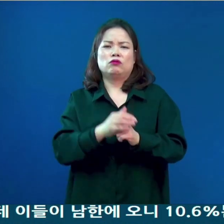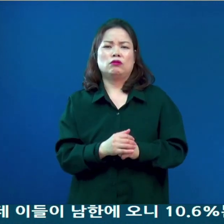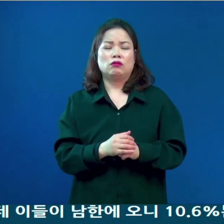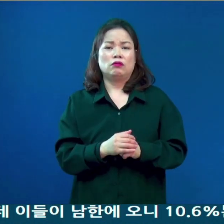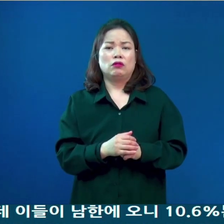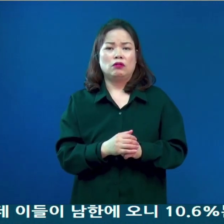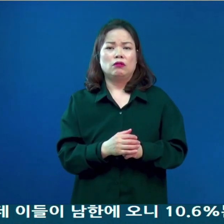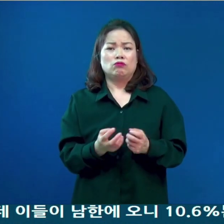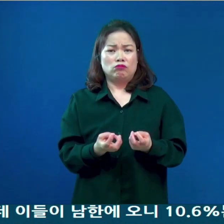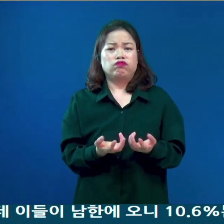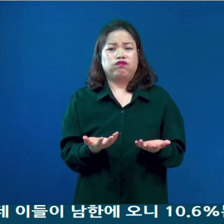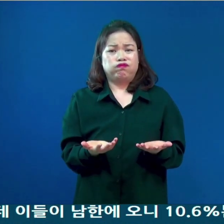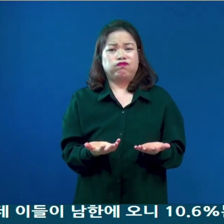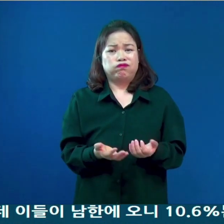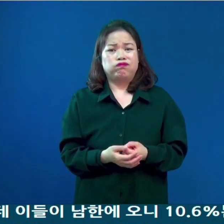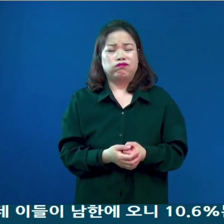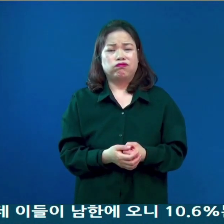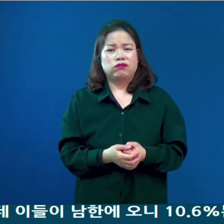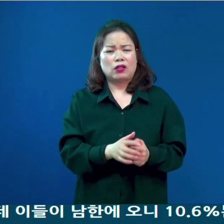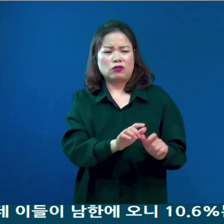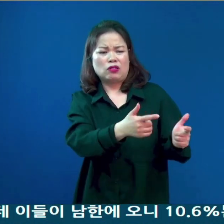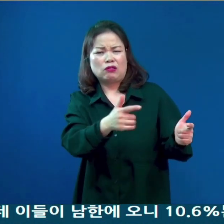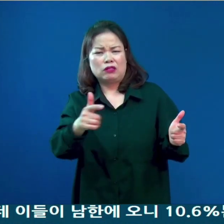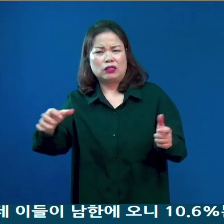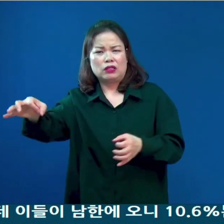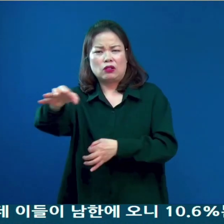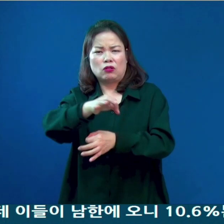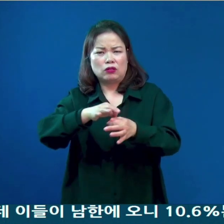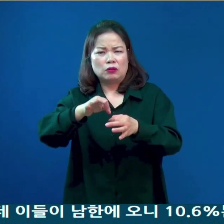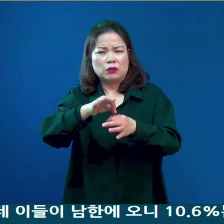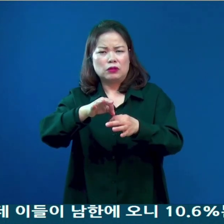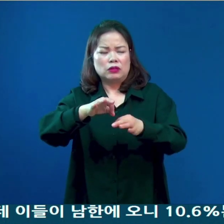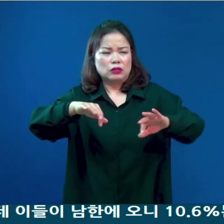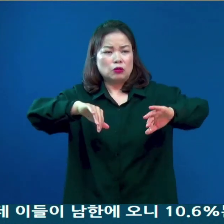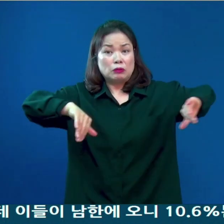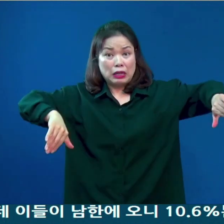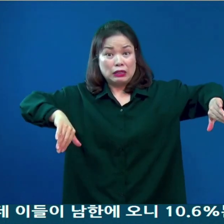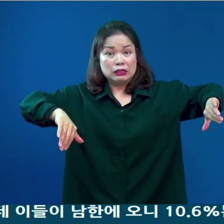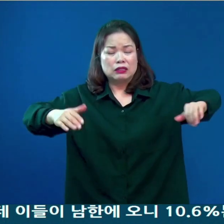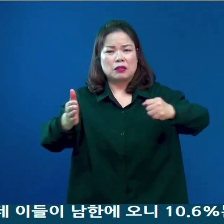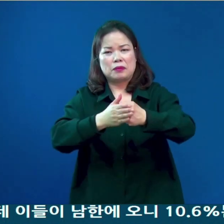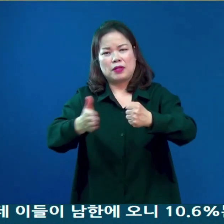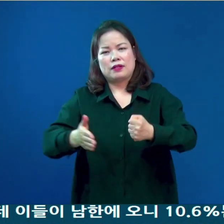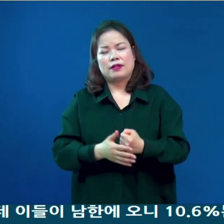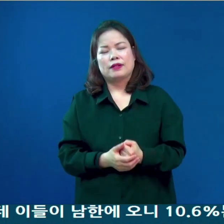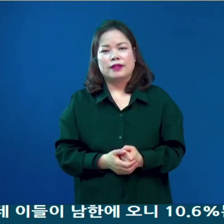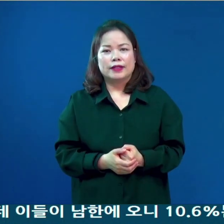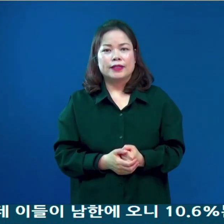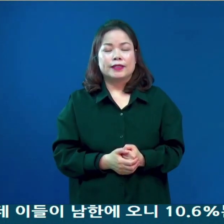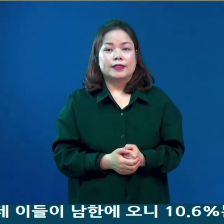수 없겠죠? 아무래도 이게 여러 가지 경제적인 면이 좀 다르니까.